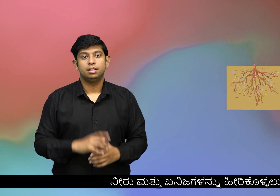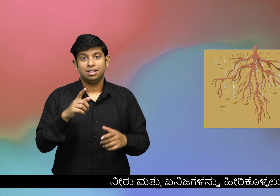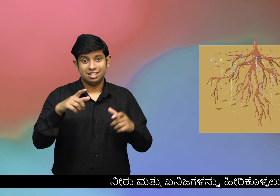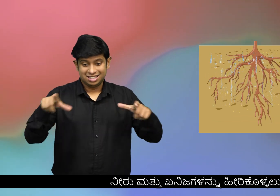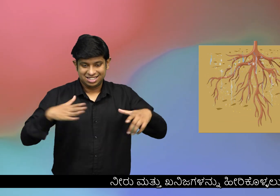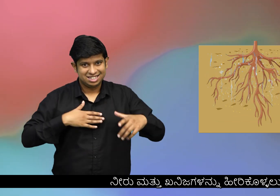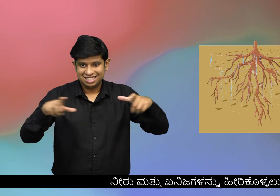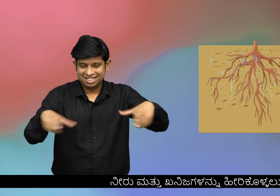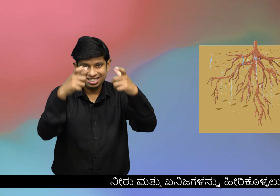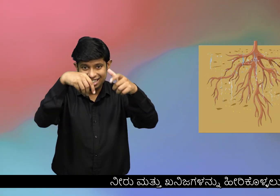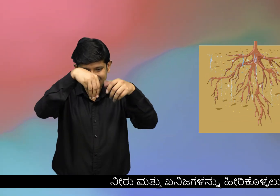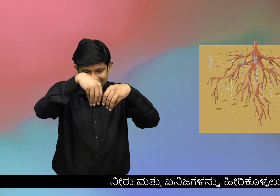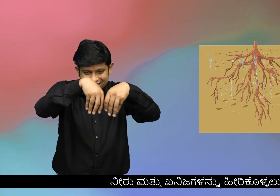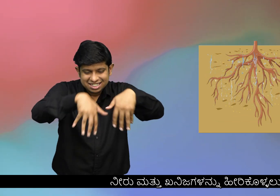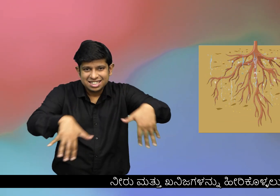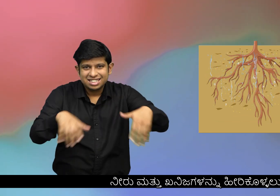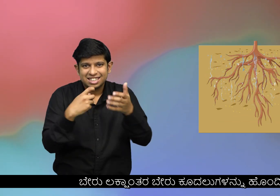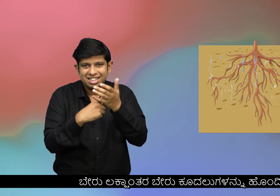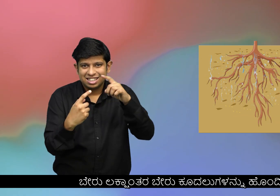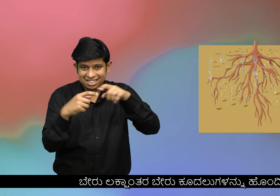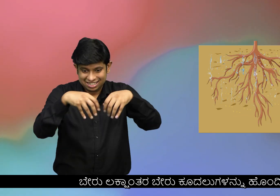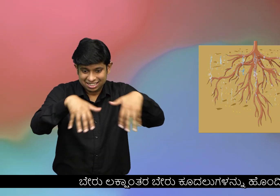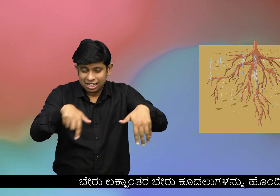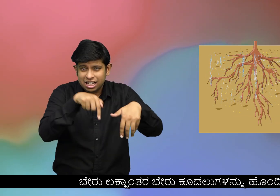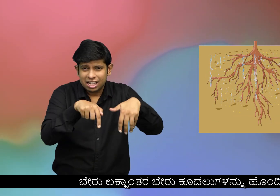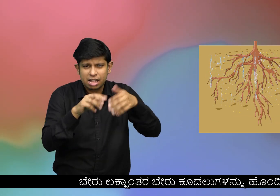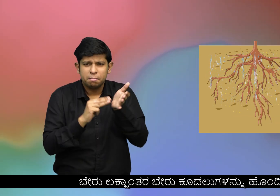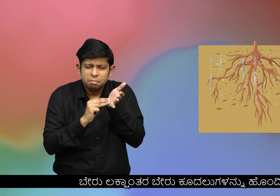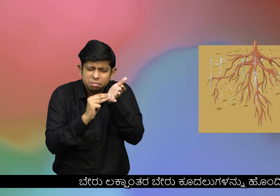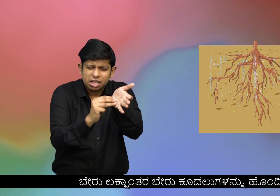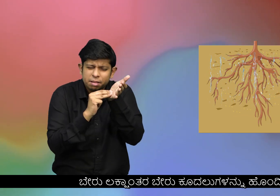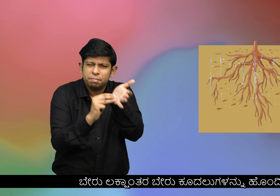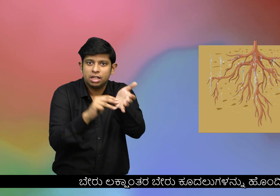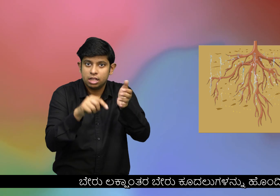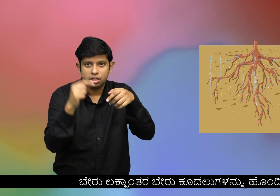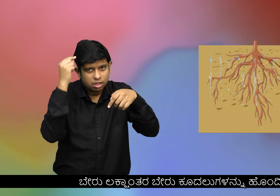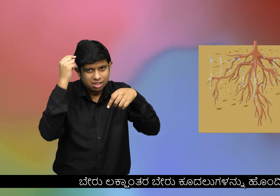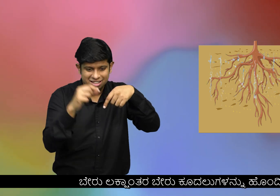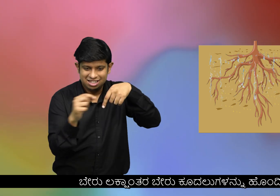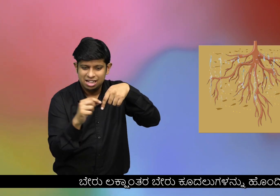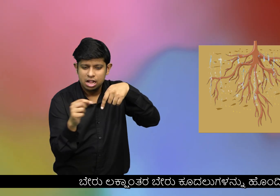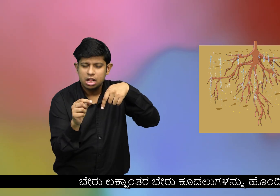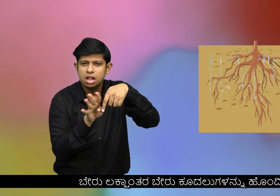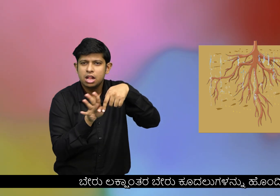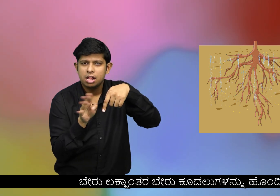ನೀರು ಮತ್ತು ಖನಿಜಗಳನ್ನು ಹೀರಿಕೊಳ್ಳಲು ಬೇರು ಲಕ್ಷಾಂತರ ಬೇರು ಕೂದಲುಗಳನ್ನು ಹೊಂದಿರುತ್ತದೆ.